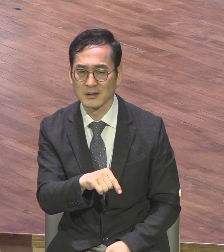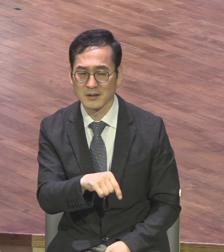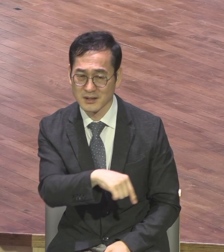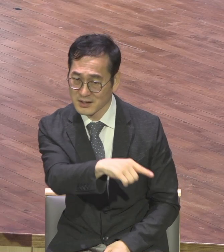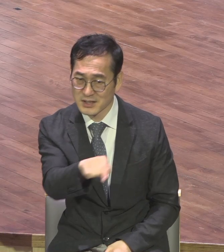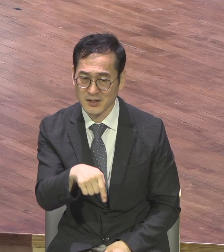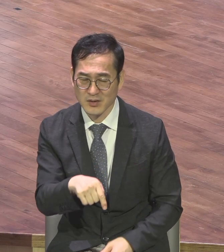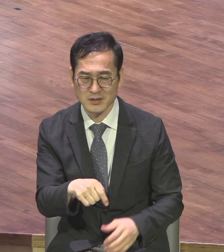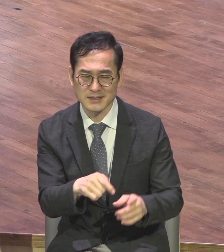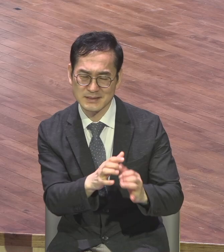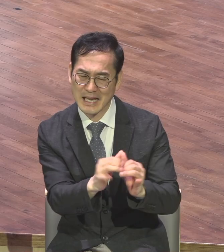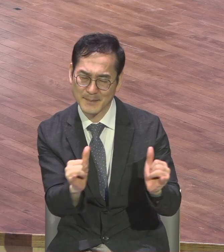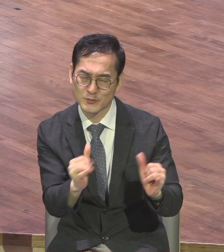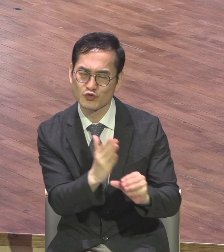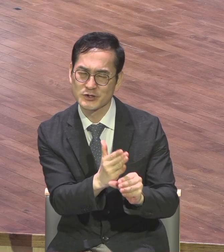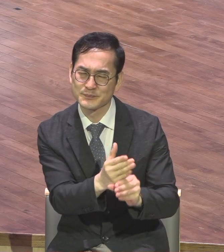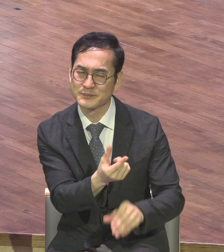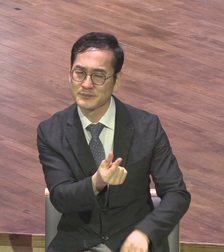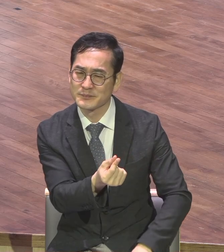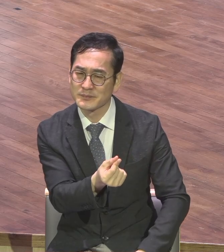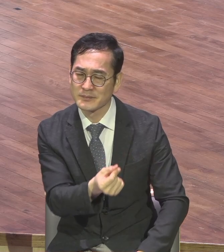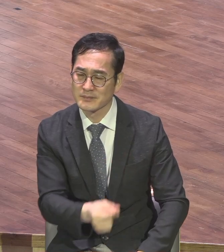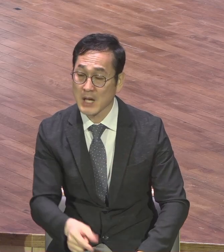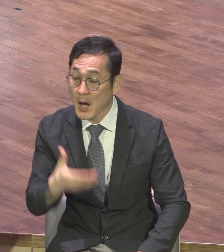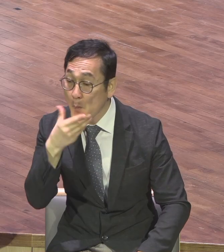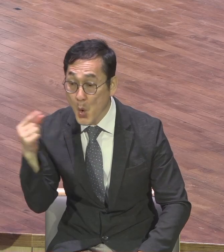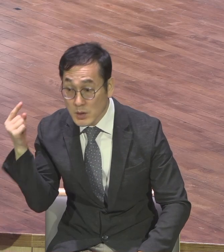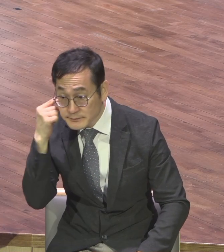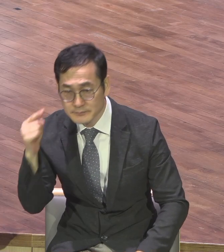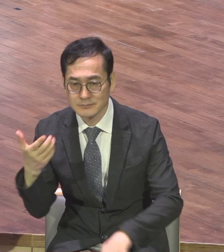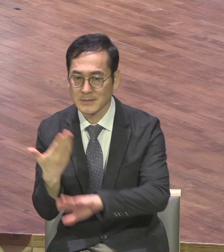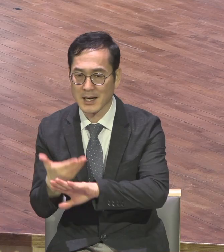그렇지 않습니다. 일심 전심 지속이다.